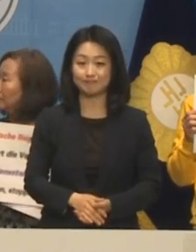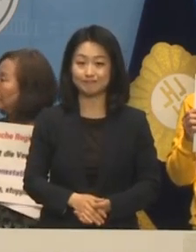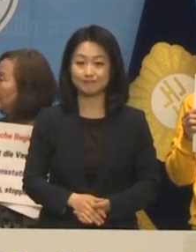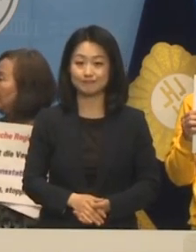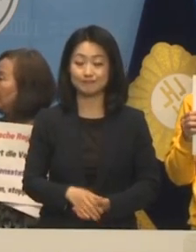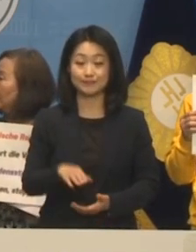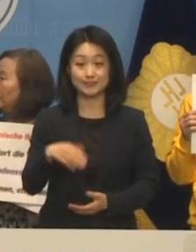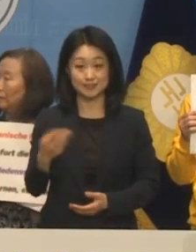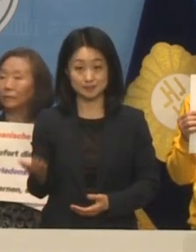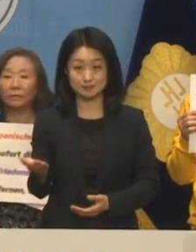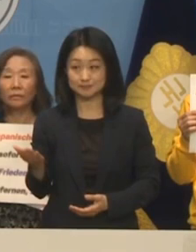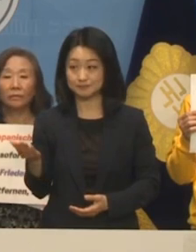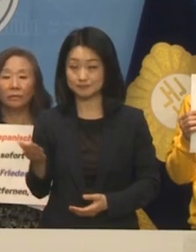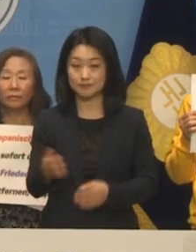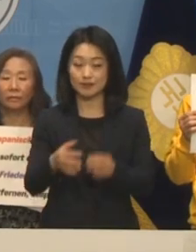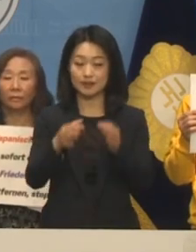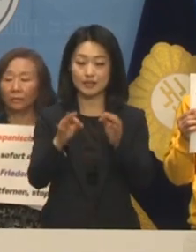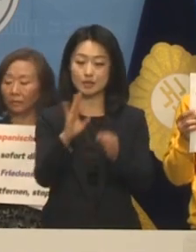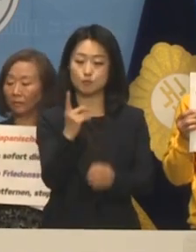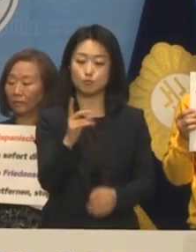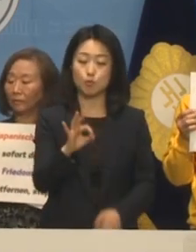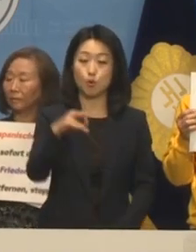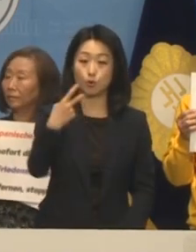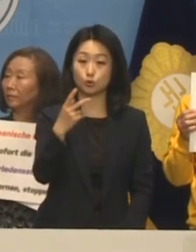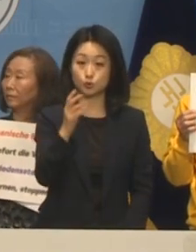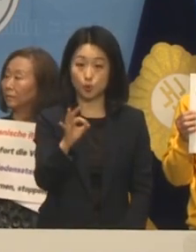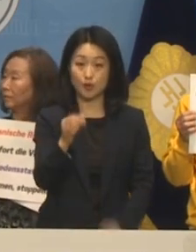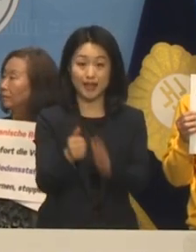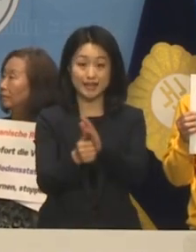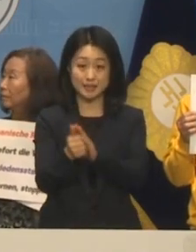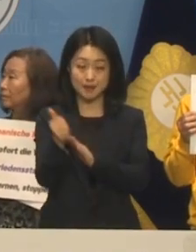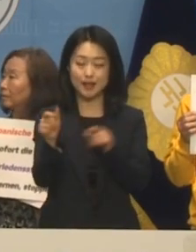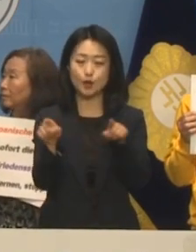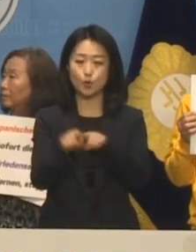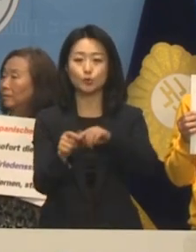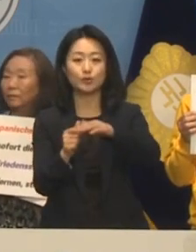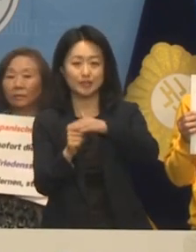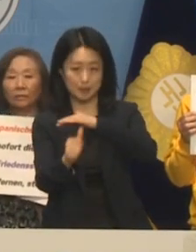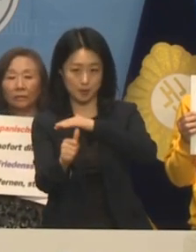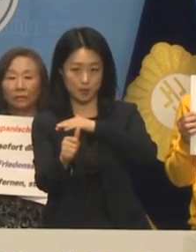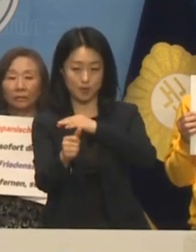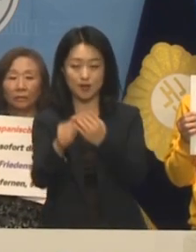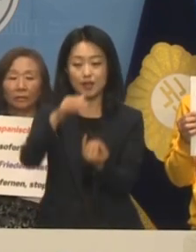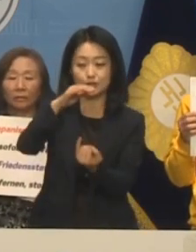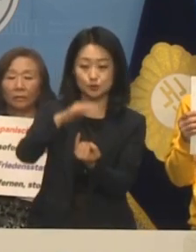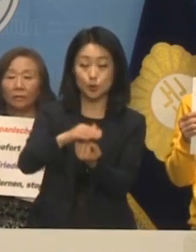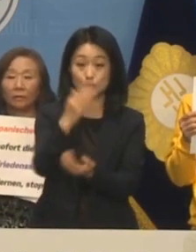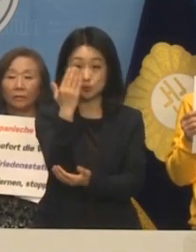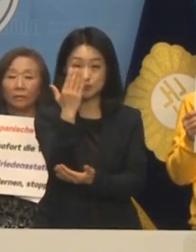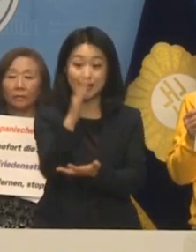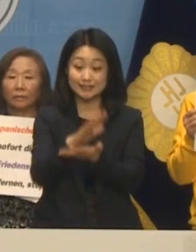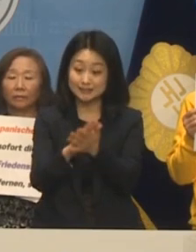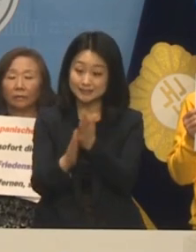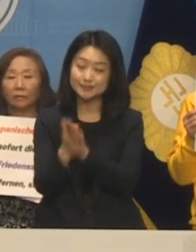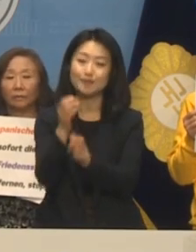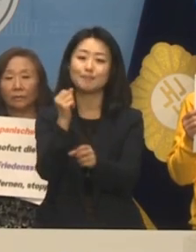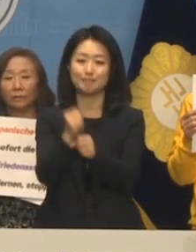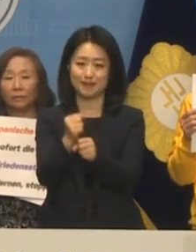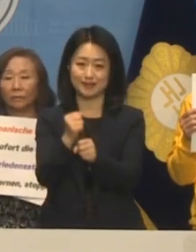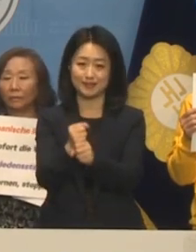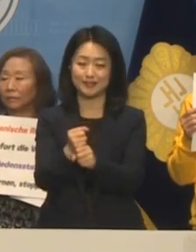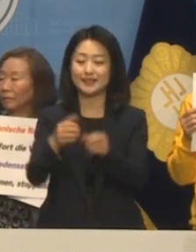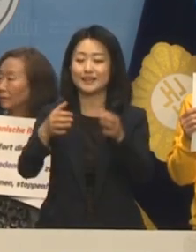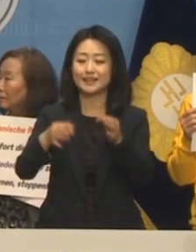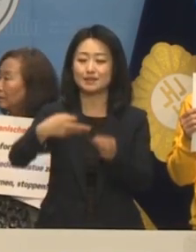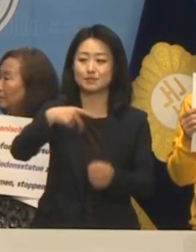그리고 제 옆에는 김복동의 희망 공동대표이시면서 소녀상을 직접 제작하신 작가